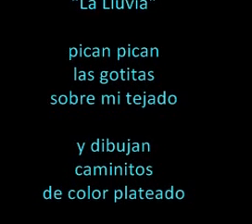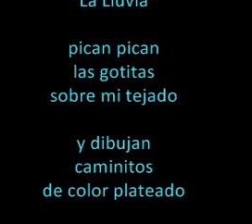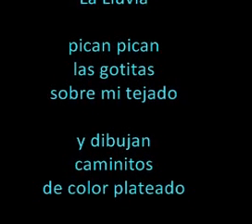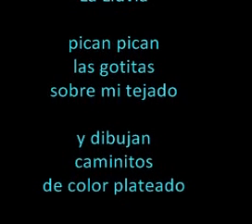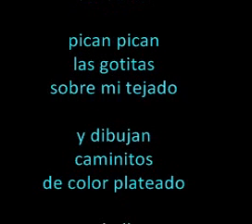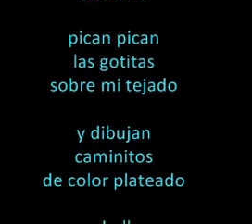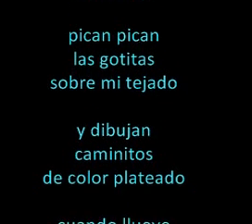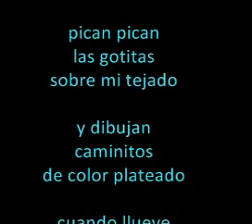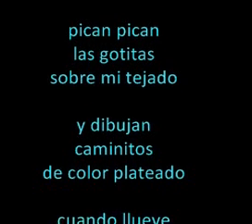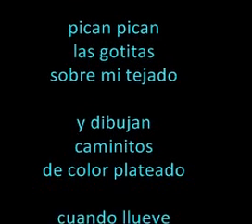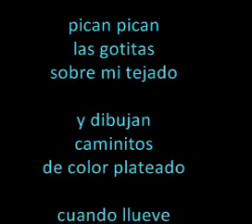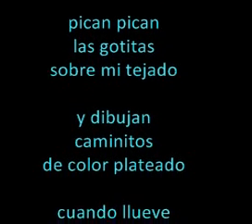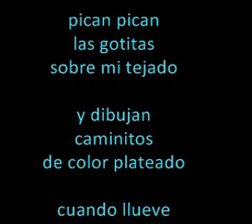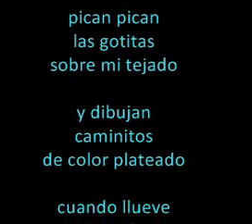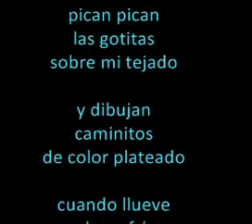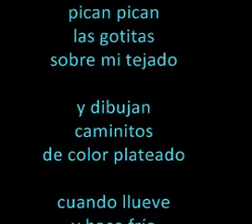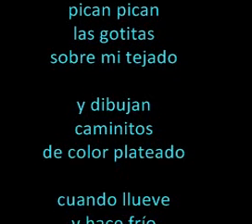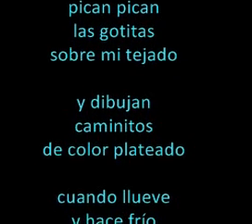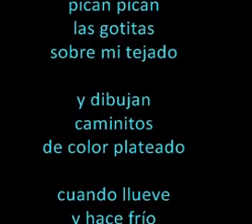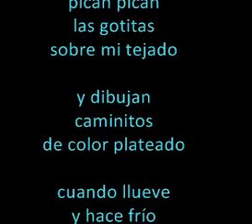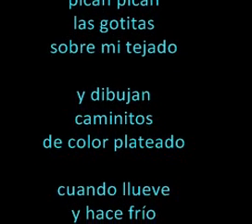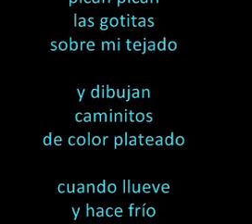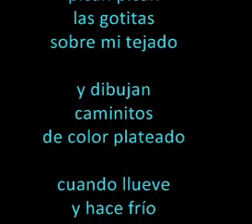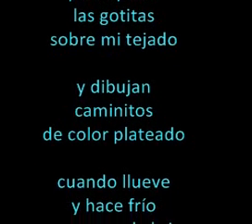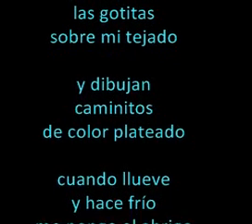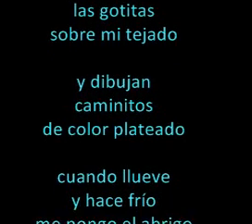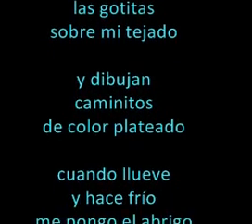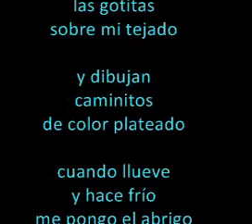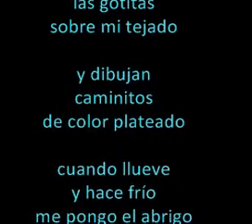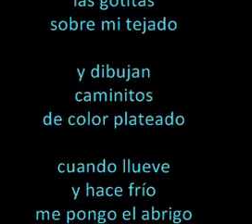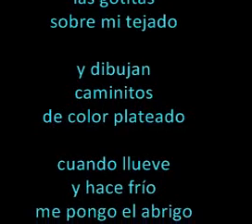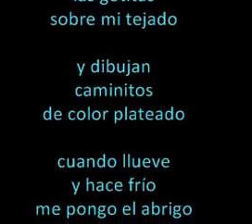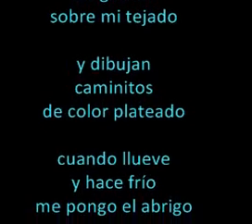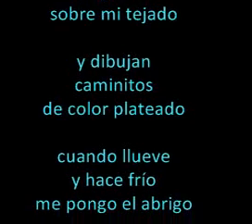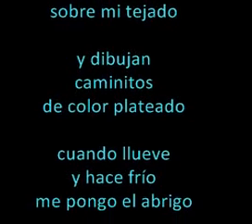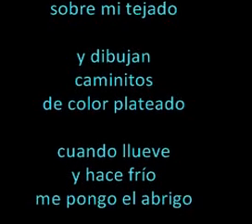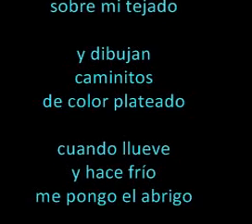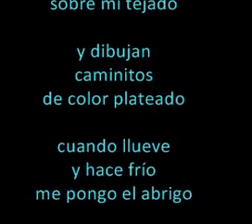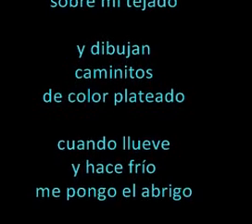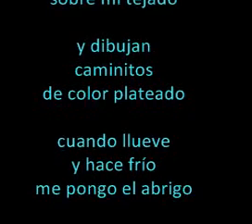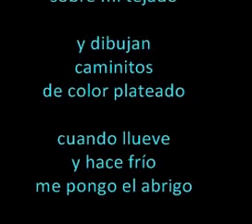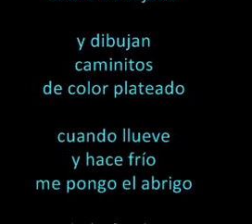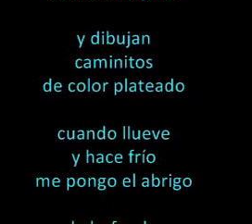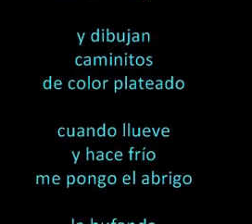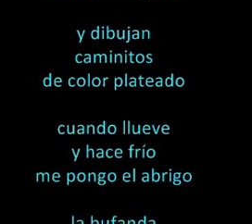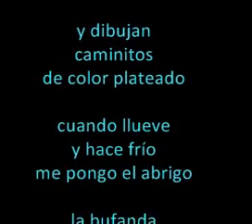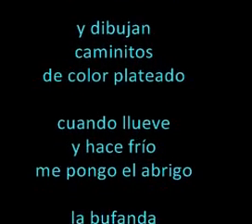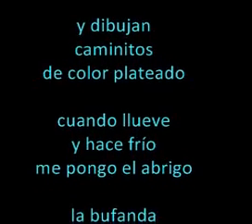caminitos de color plateado. Cuando llueve y hace frío,